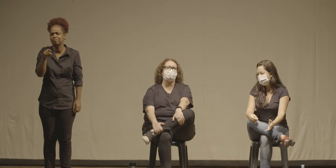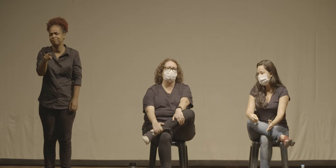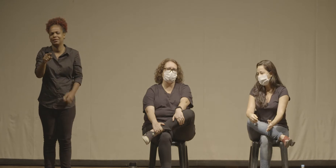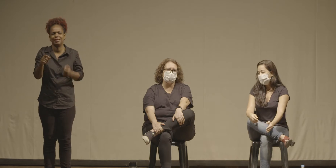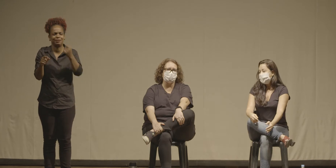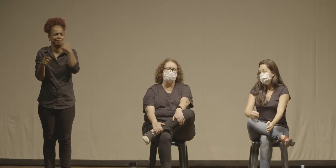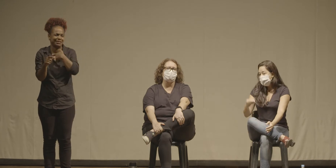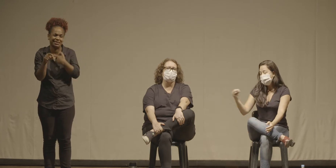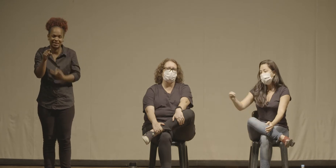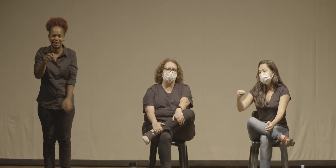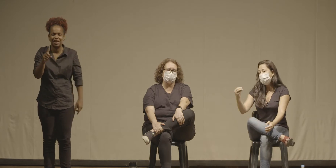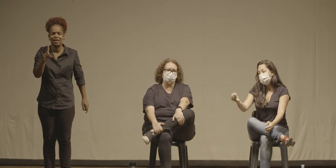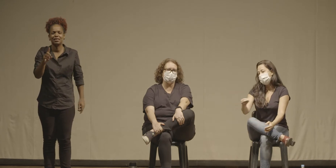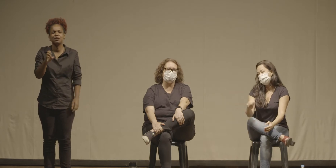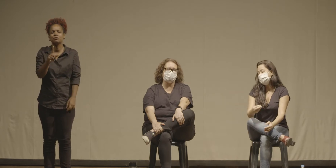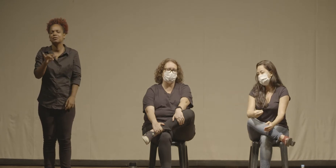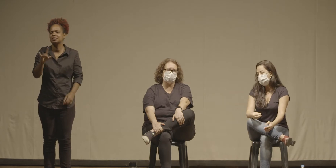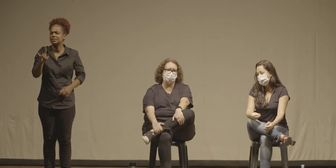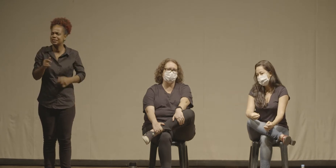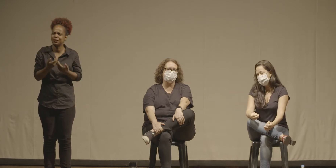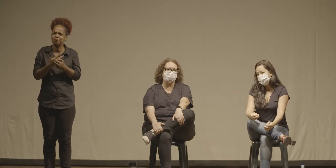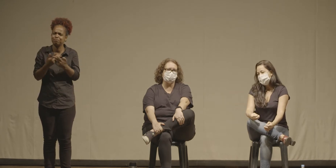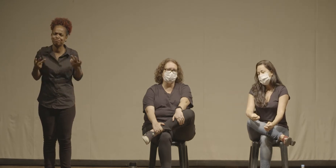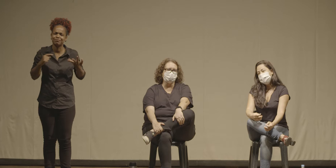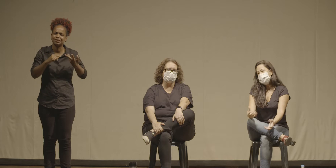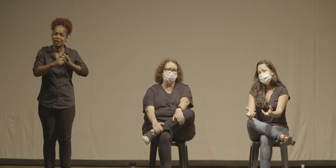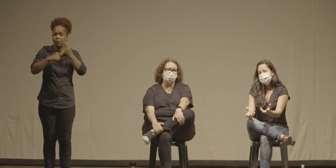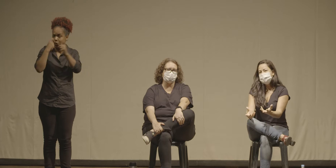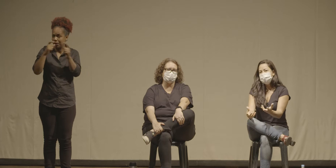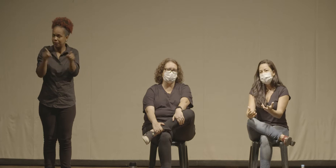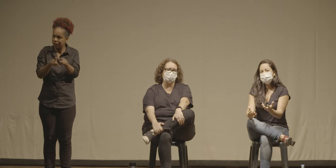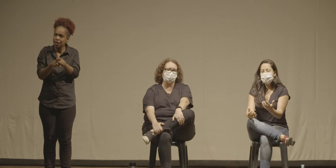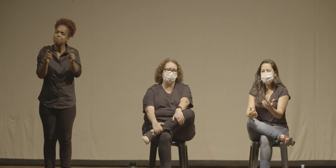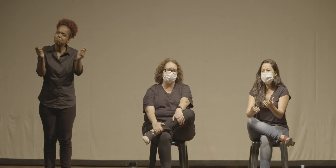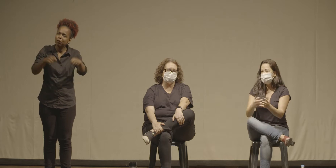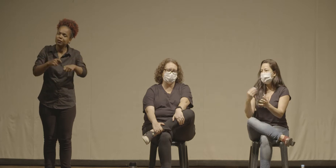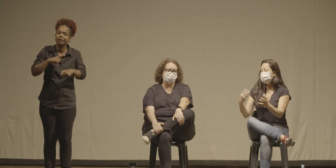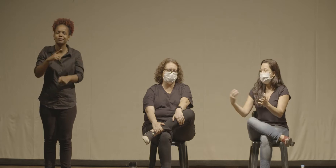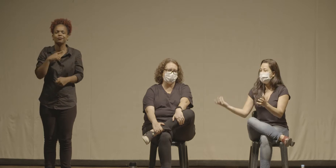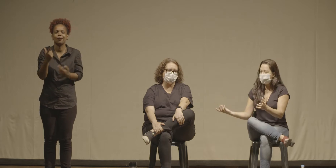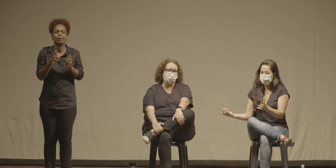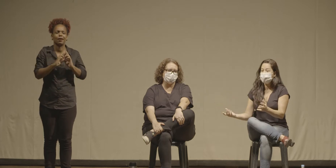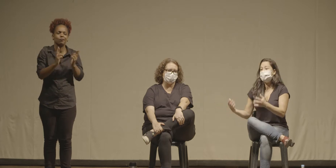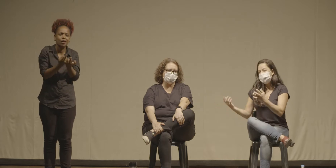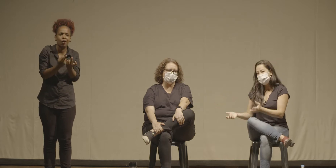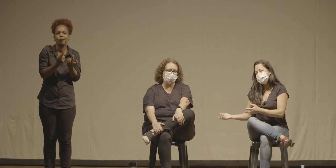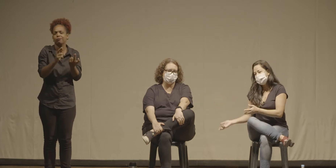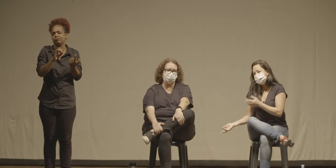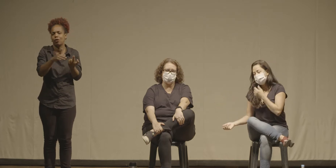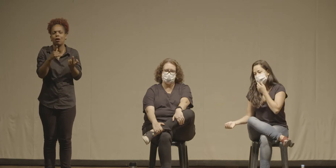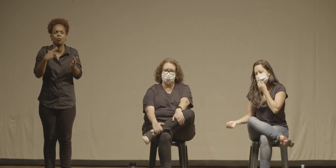cômico do filme. A gente se preocupou com essas coisas. E poderia ter sido apenas uma reunião de fatos.